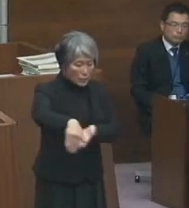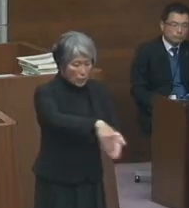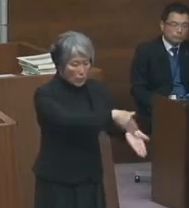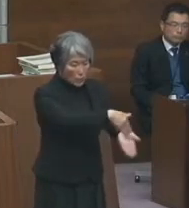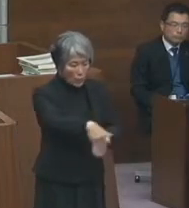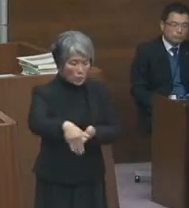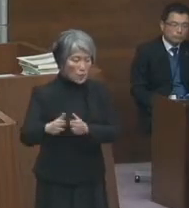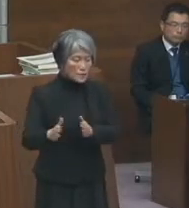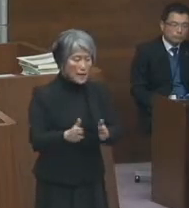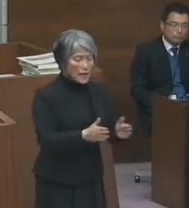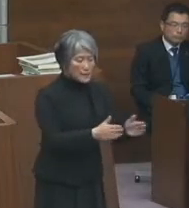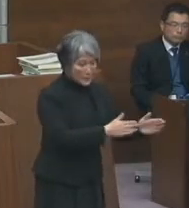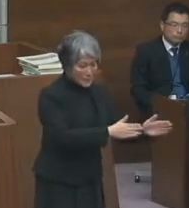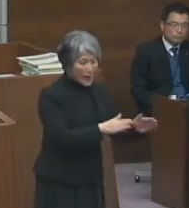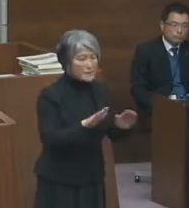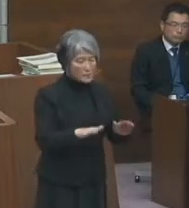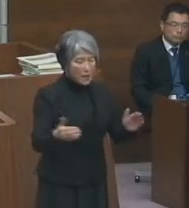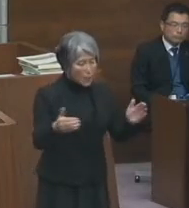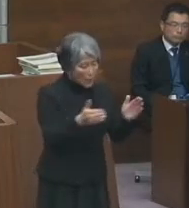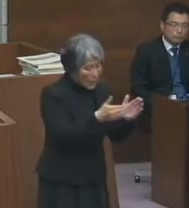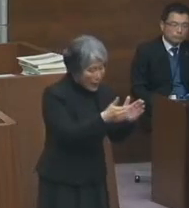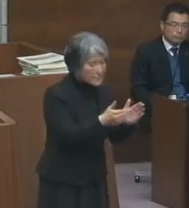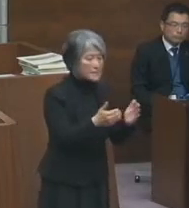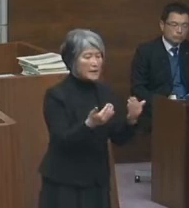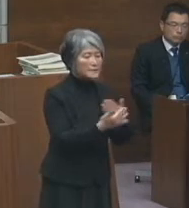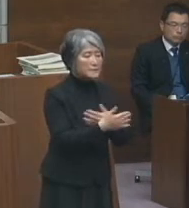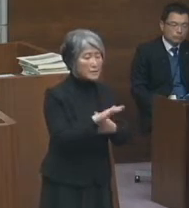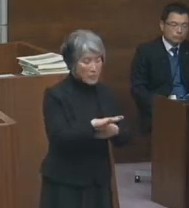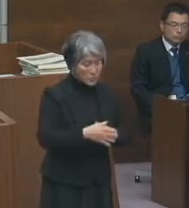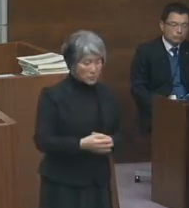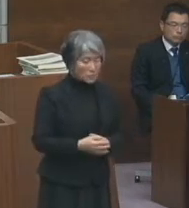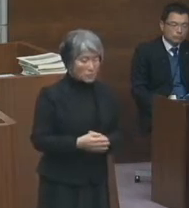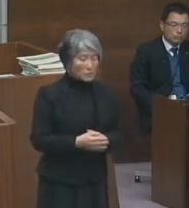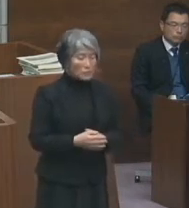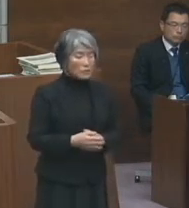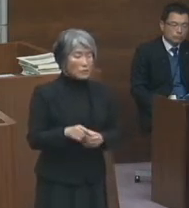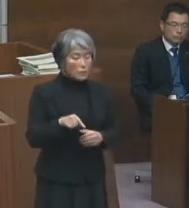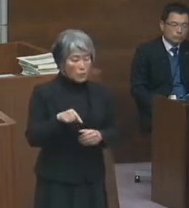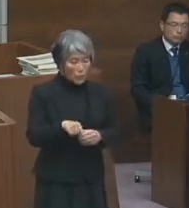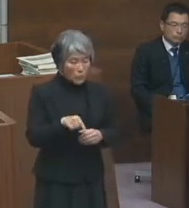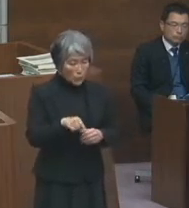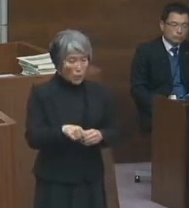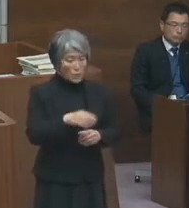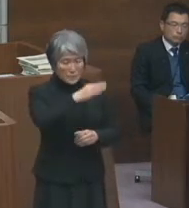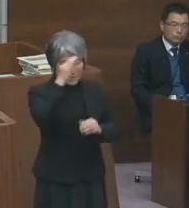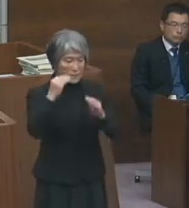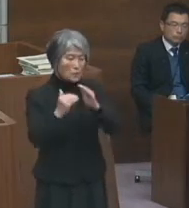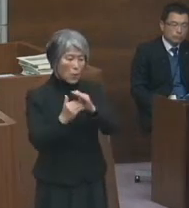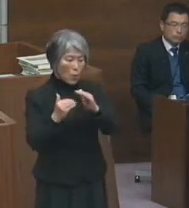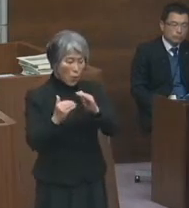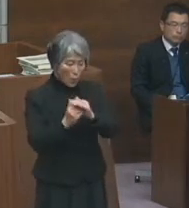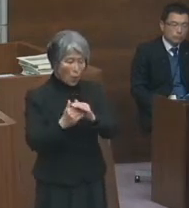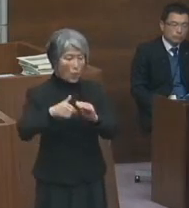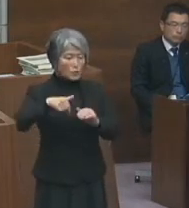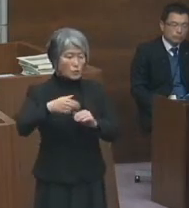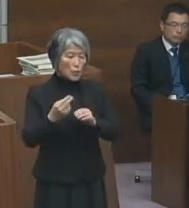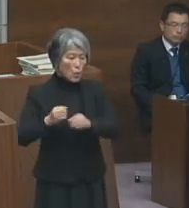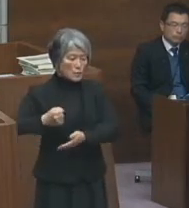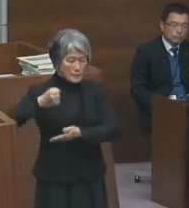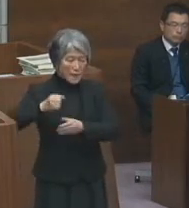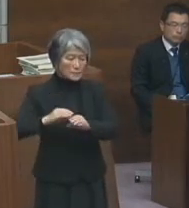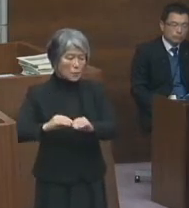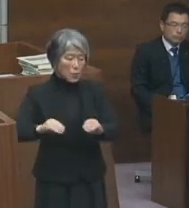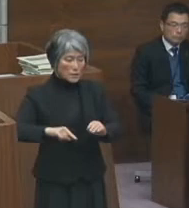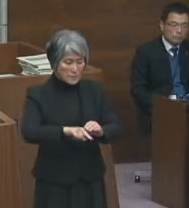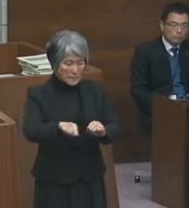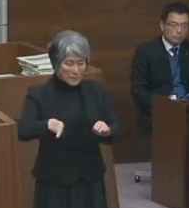階に入っております。この保育所前部分の新興不動産用地約180平方メートルにつきましては